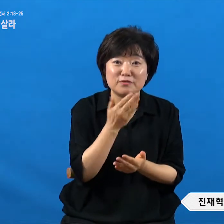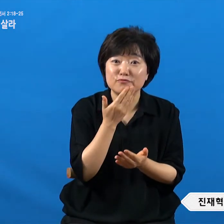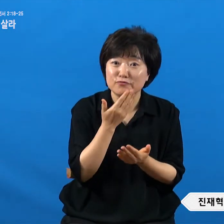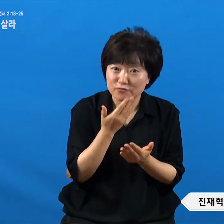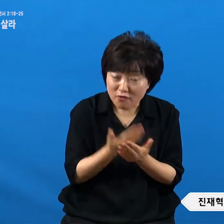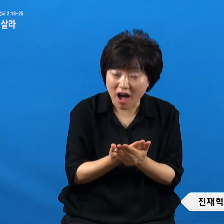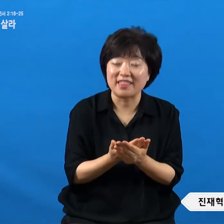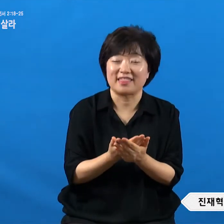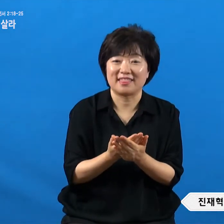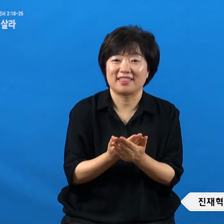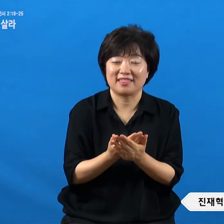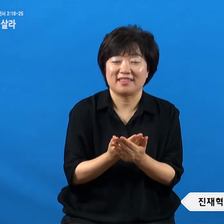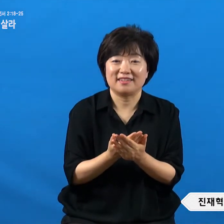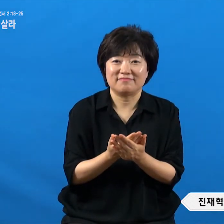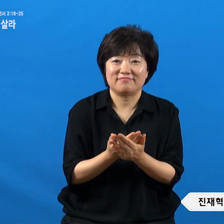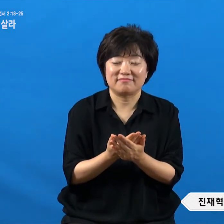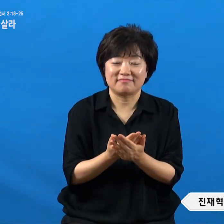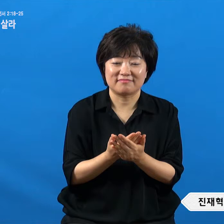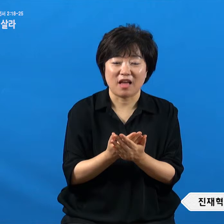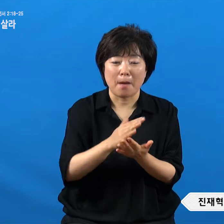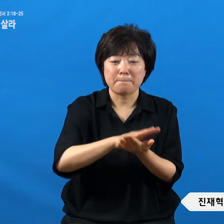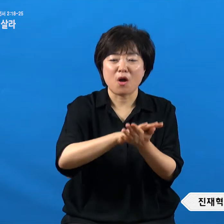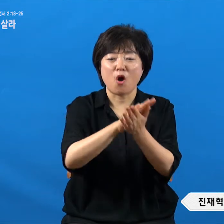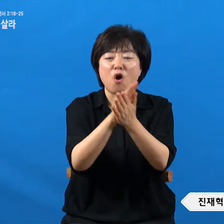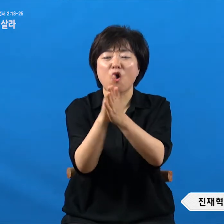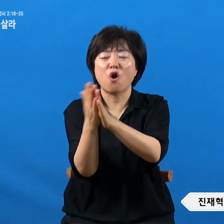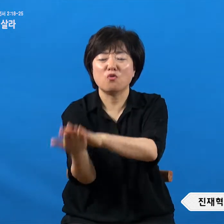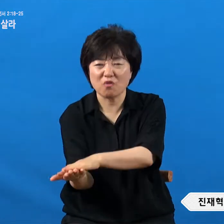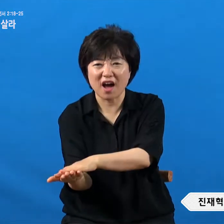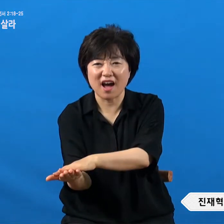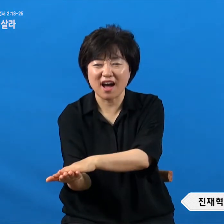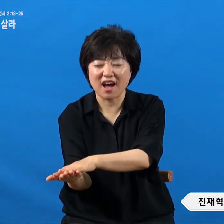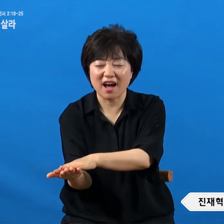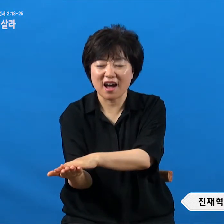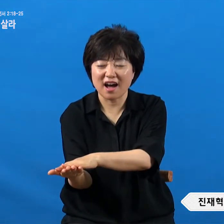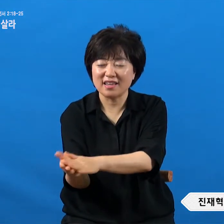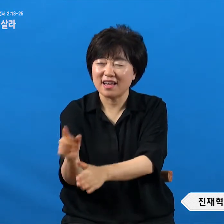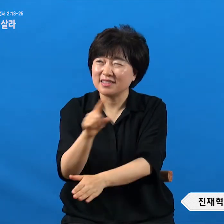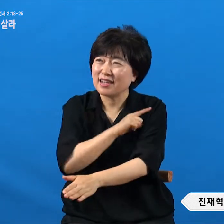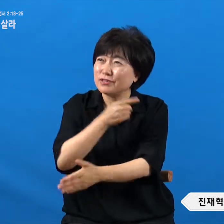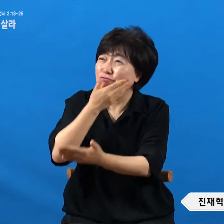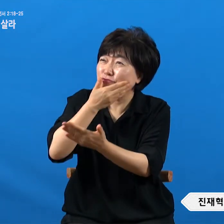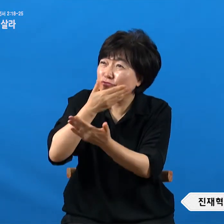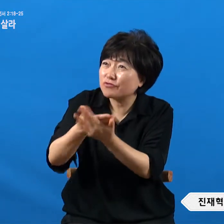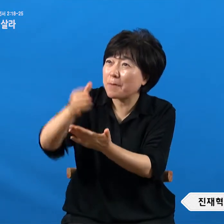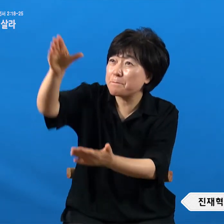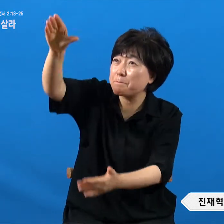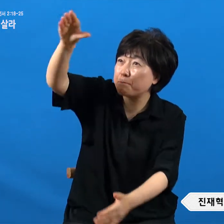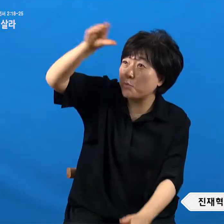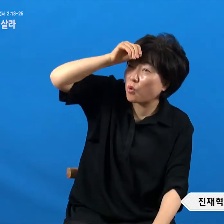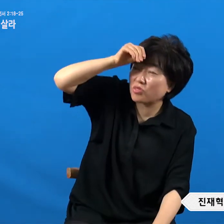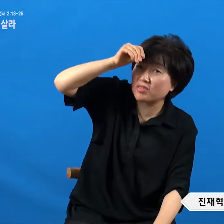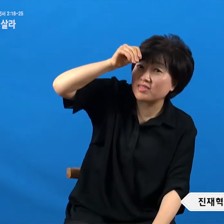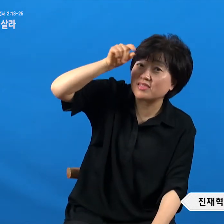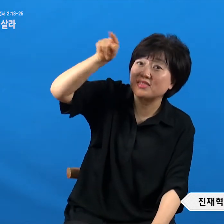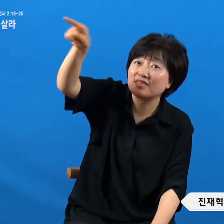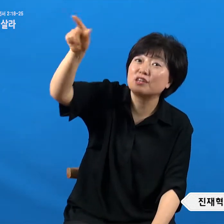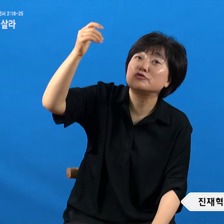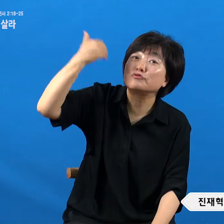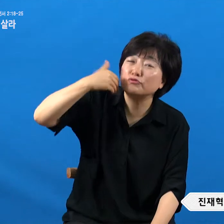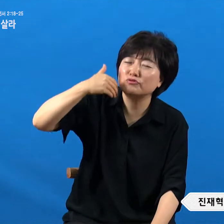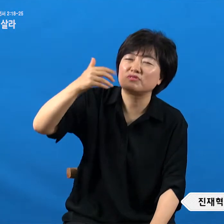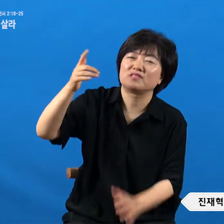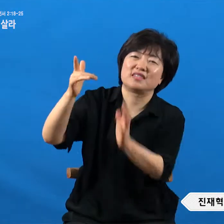정말 중요한 변화의 중요한 본보기는 바로 예수 그리스도다. 예수 그리스도가